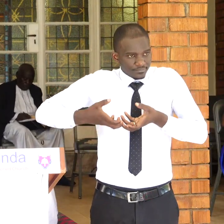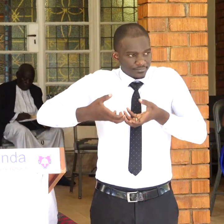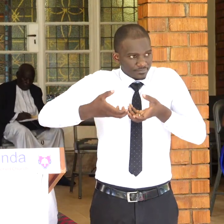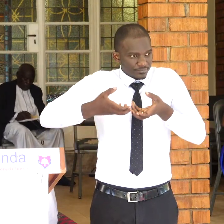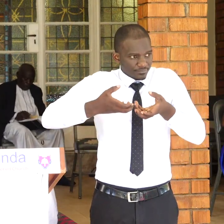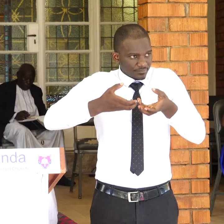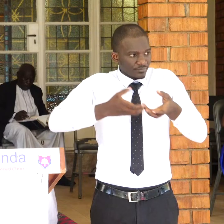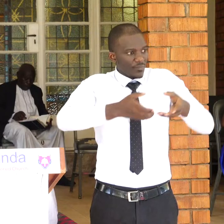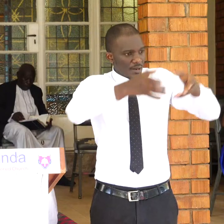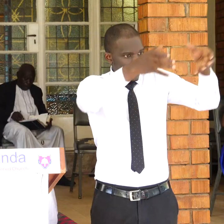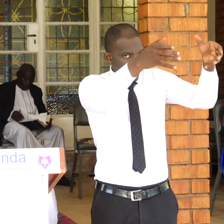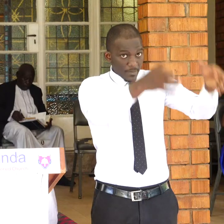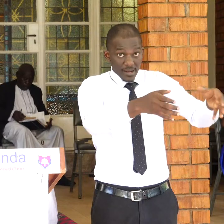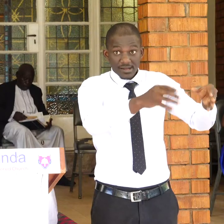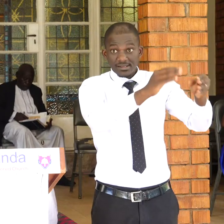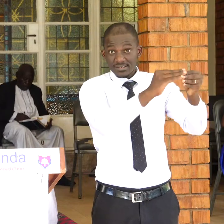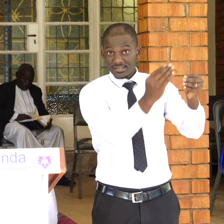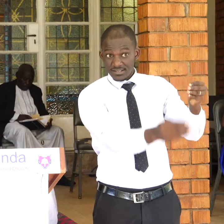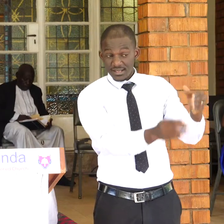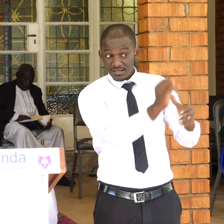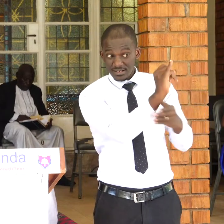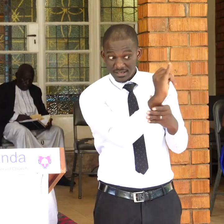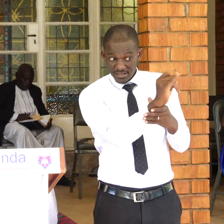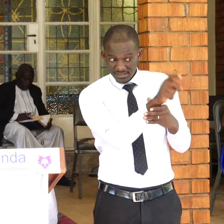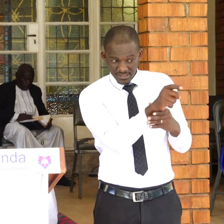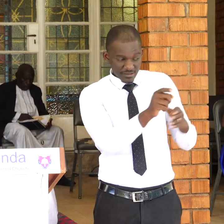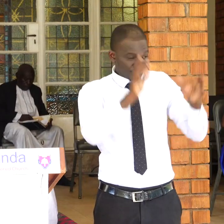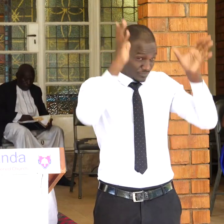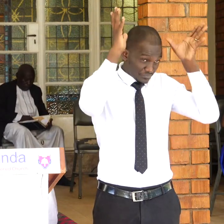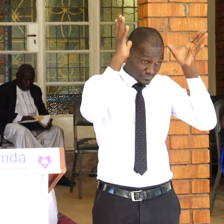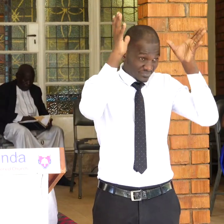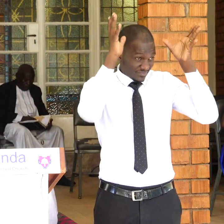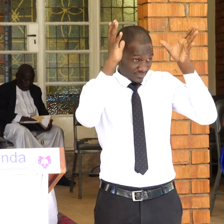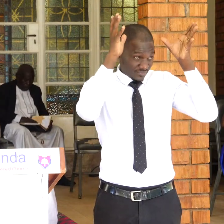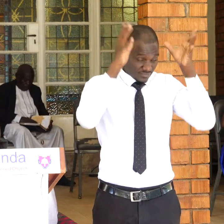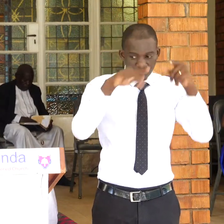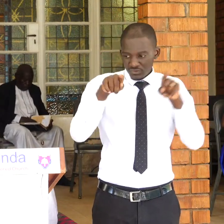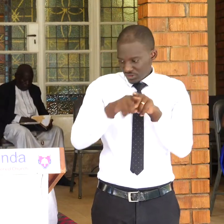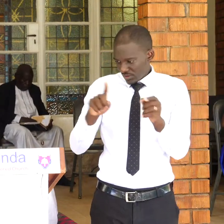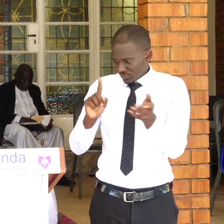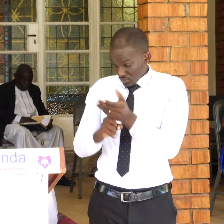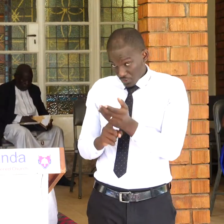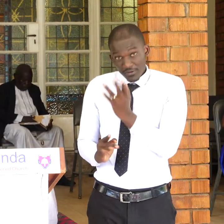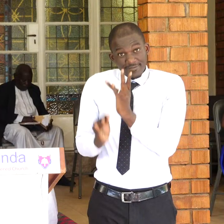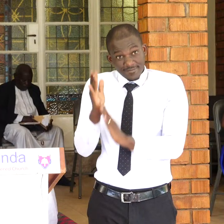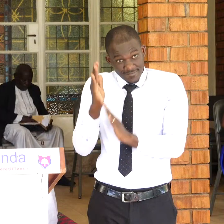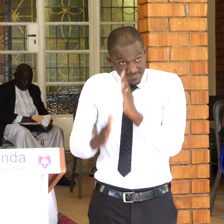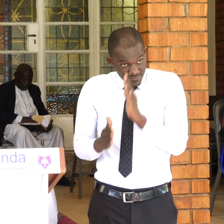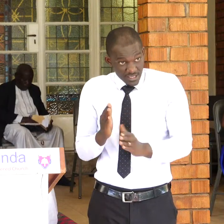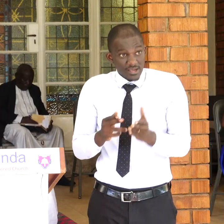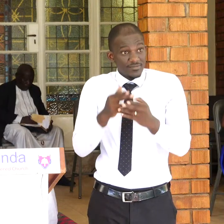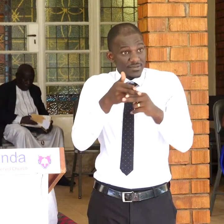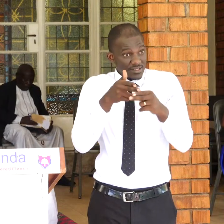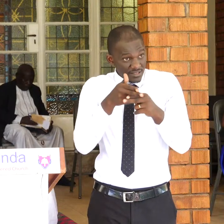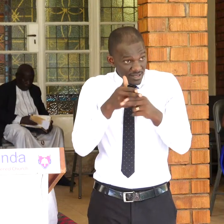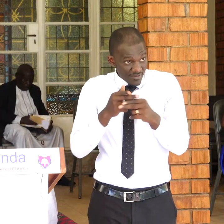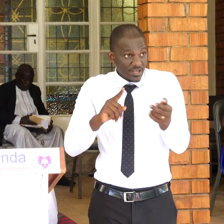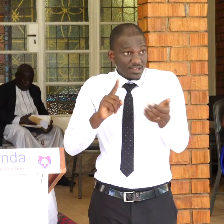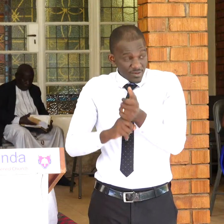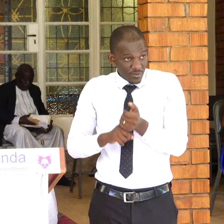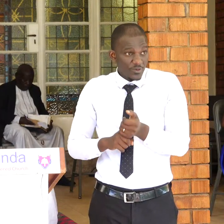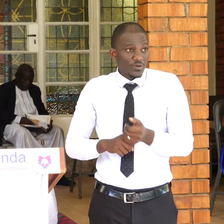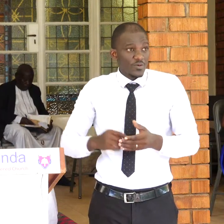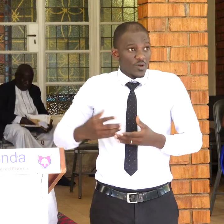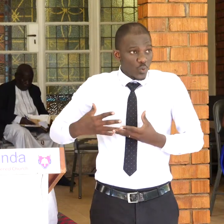ekyokebwa n'azitikka Isaaka omwana we, n'atwala omuliro n'akambe mu ngalo ze, ne